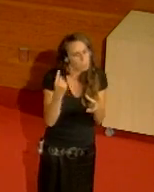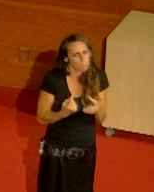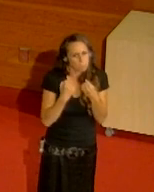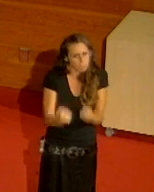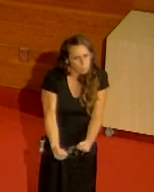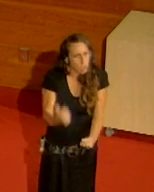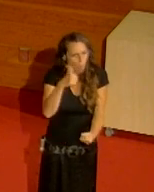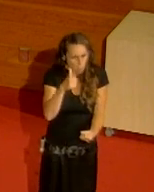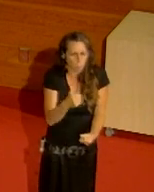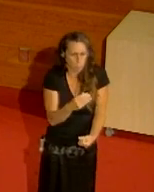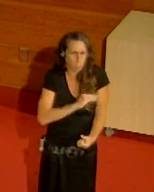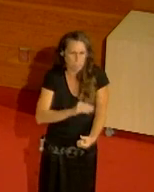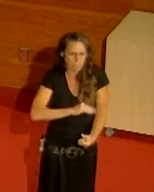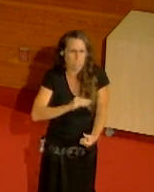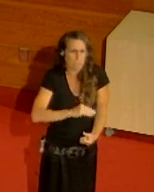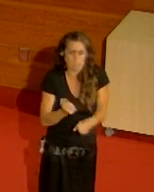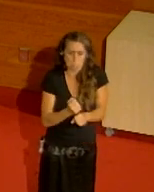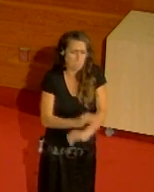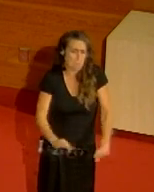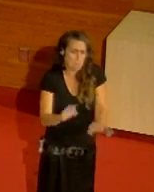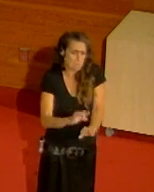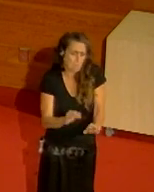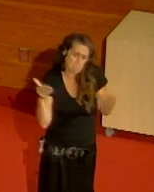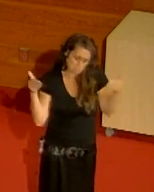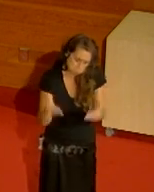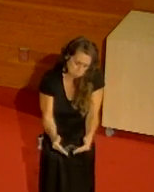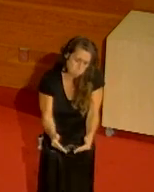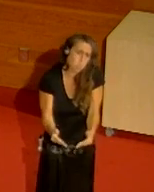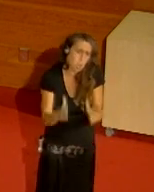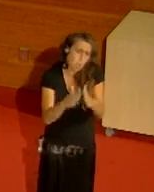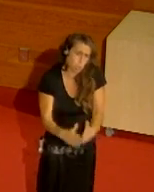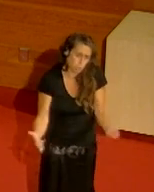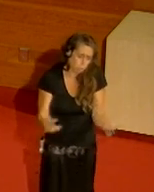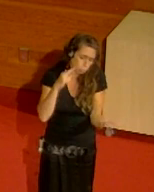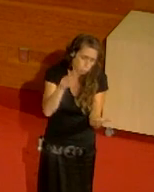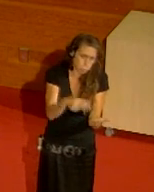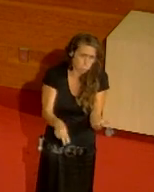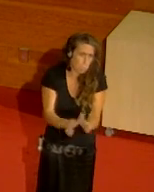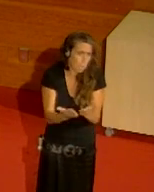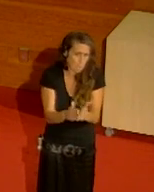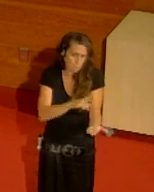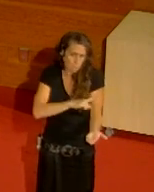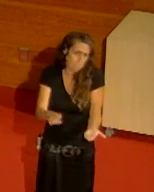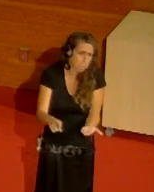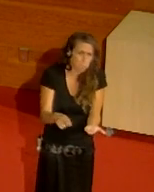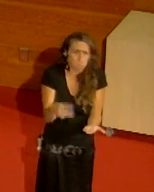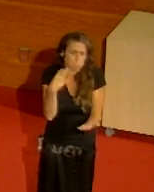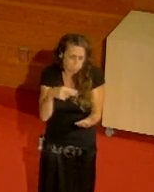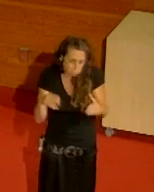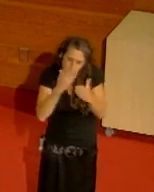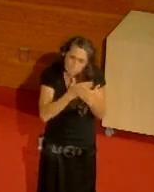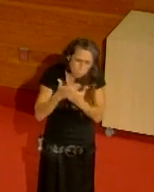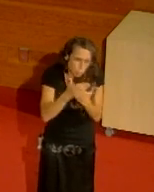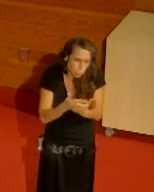trabajan y reciban subvenciones públicas a cambio de invertir su tiempo en estudiar la tora que dentro del mundo Ultra ortodoxo es el lo que te